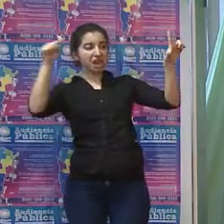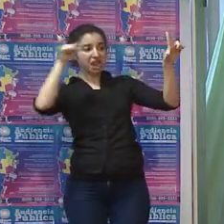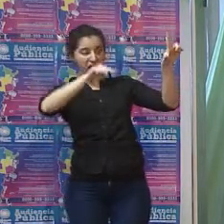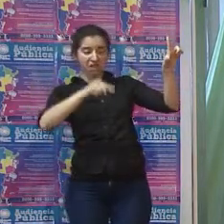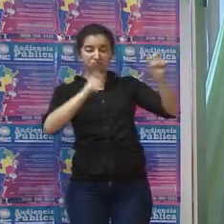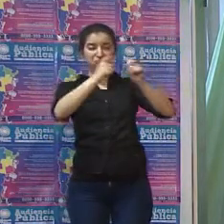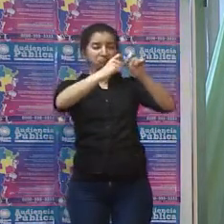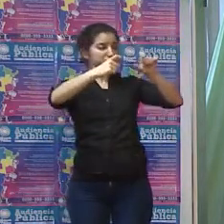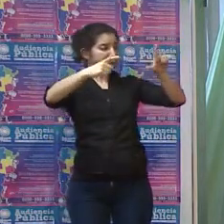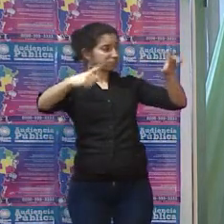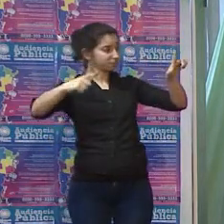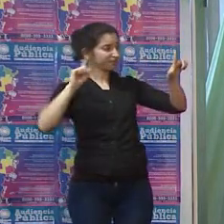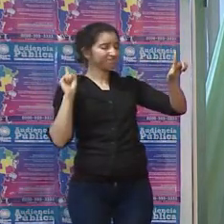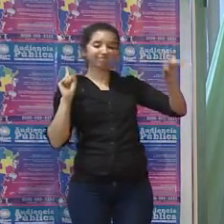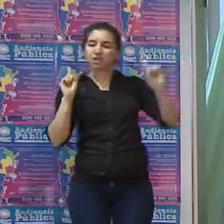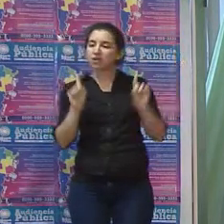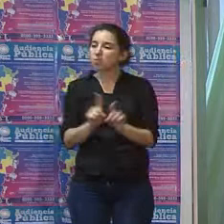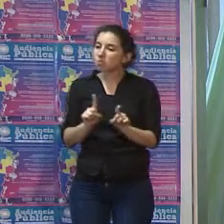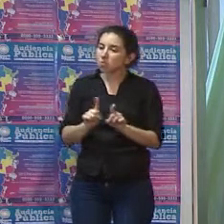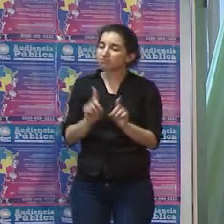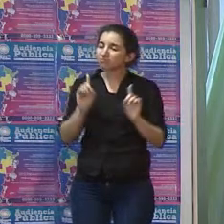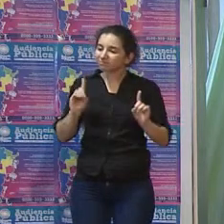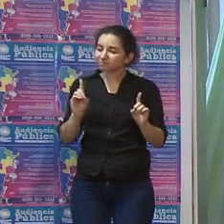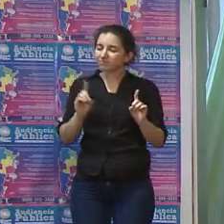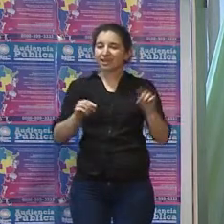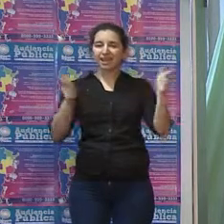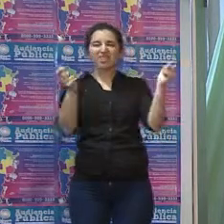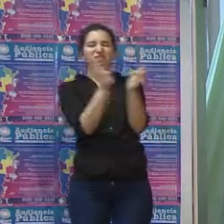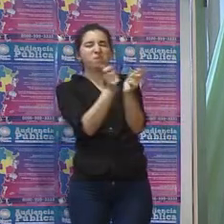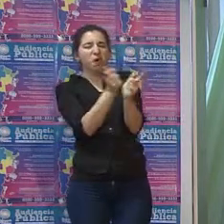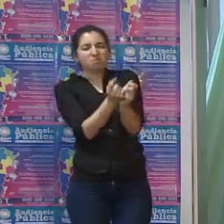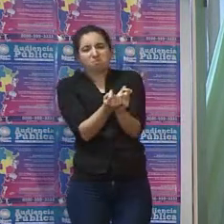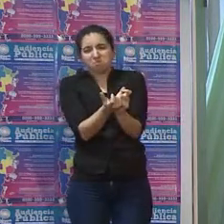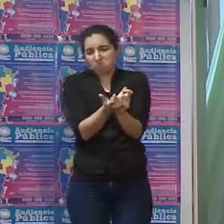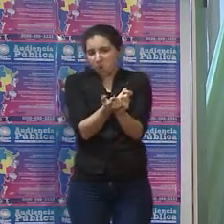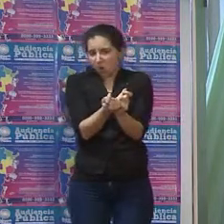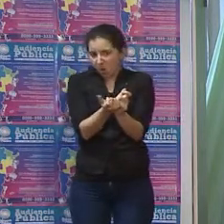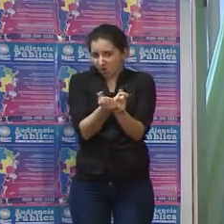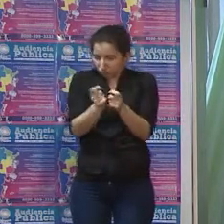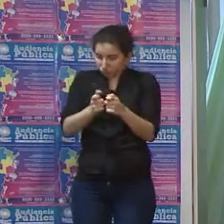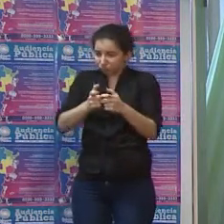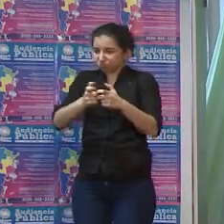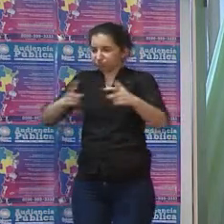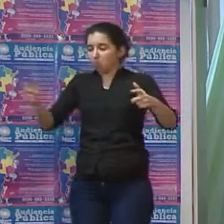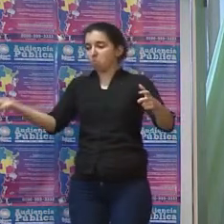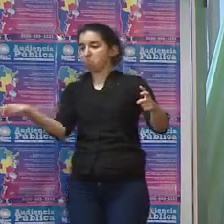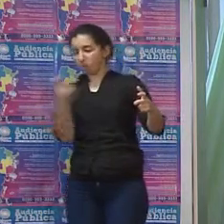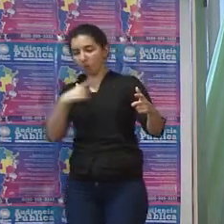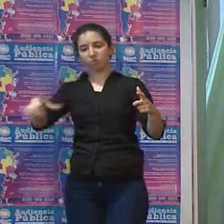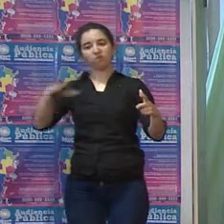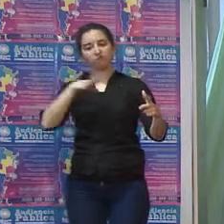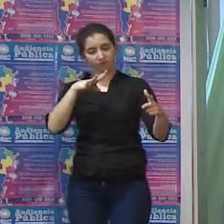activa, vemos la necesidad de aumentar esos espacios y de tener los propios, donde no solo